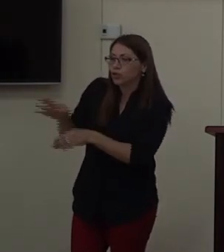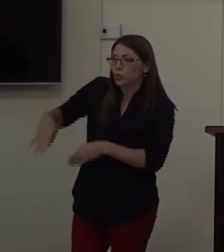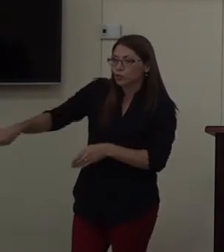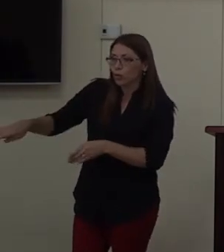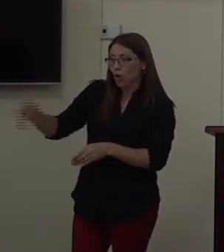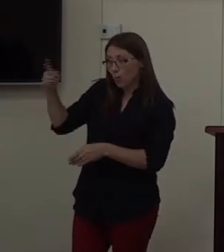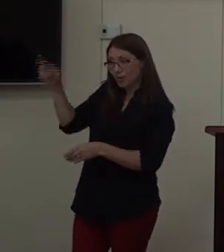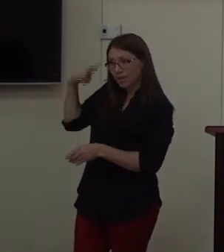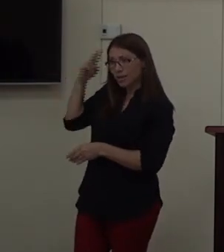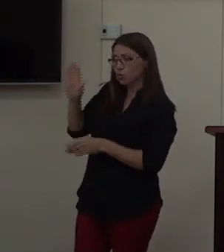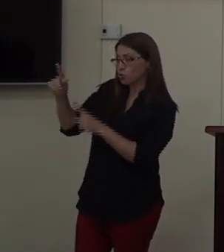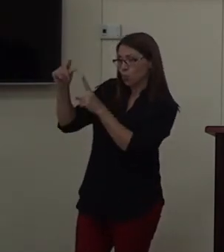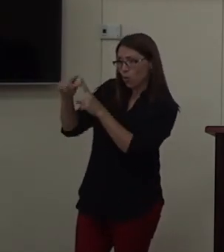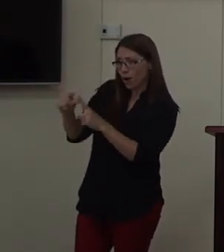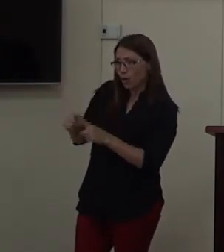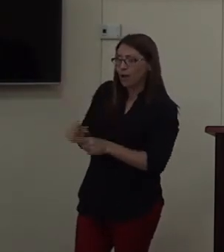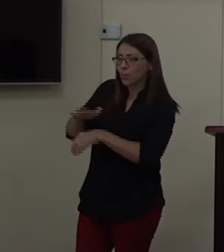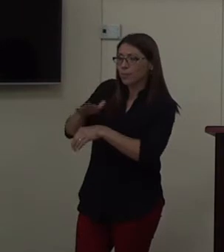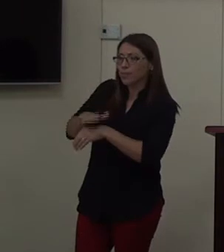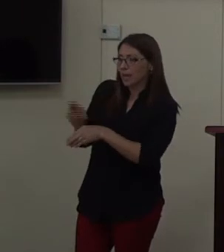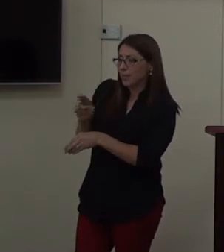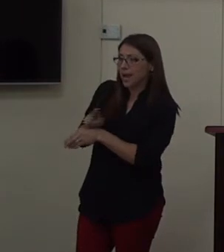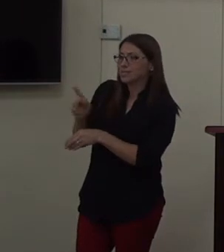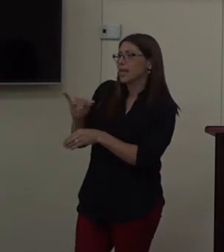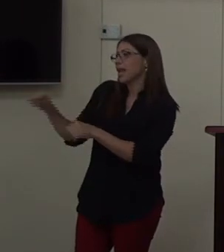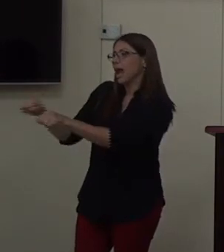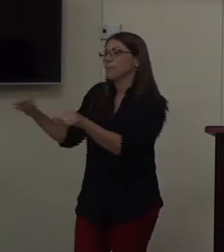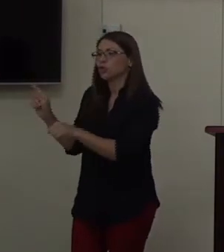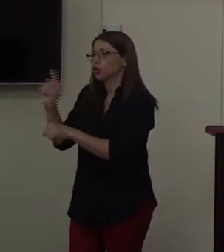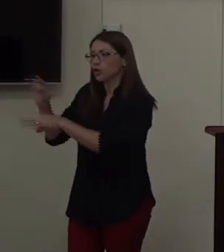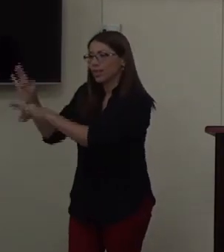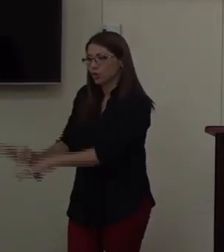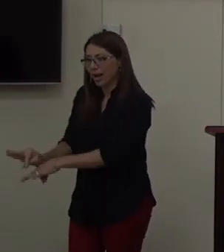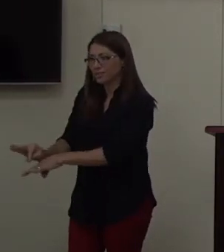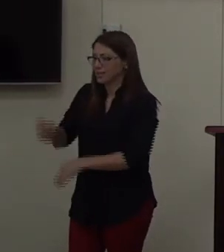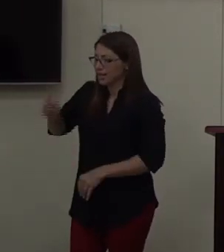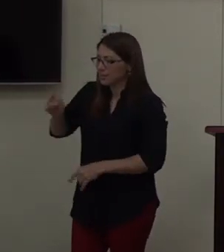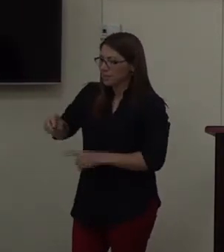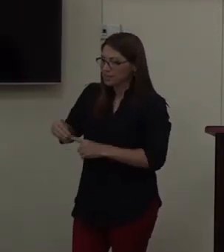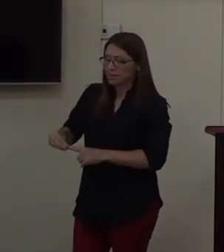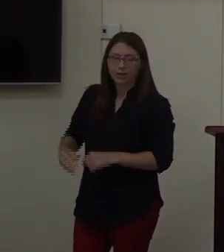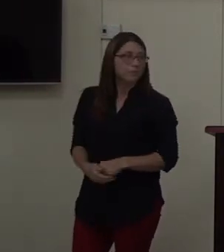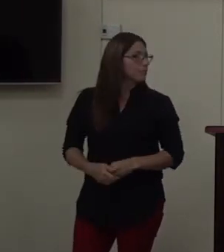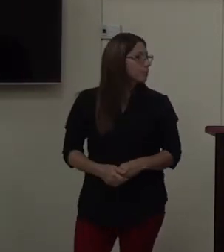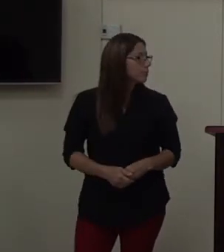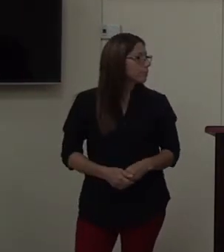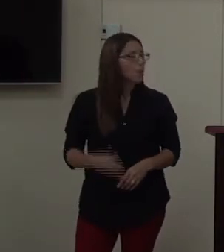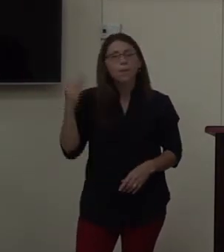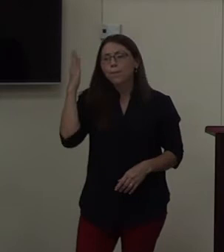que su vocabulario le permita emplearse también en hábitos no tradicionales. Es imprescindible. ¿Por qué?